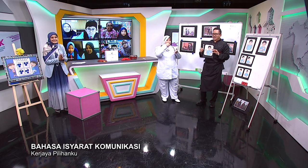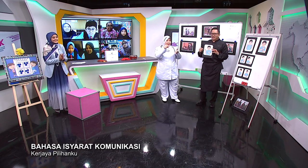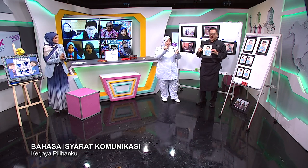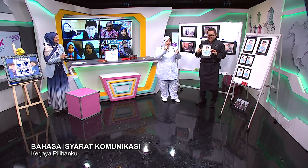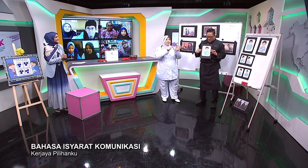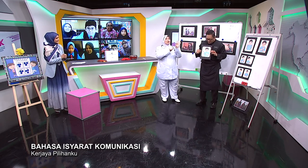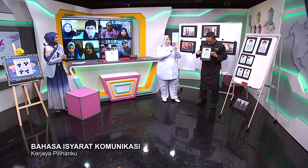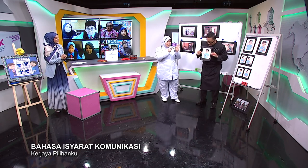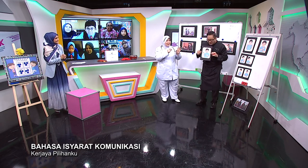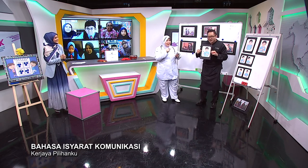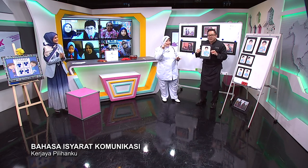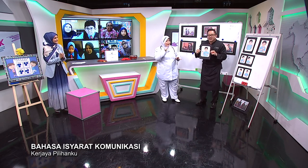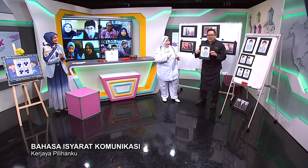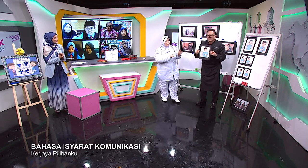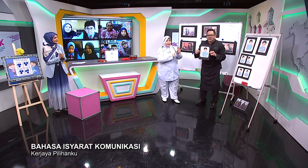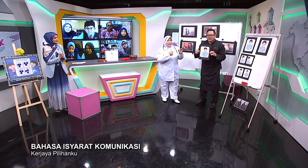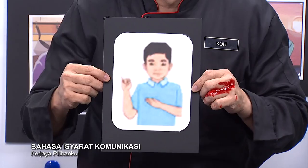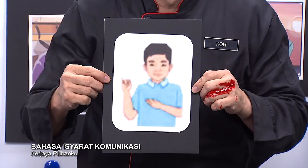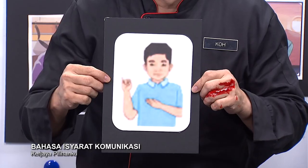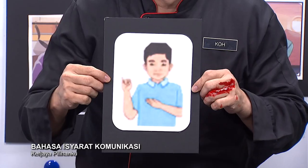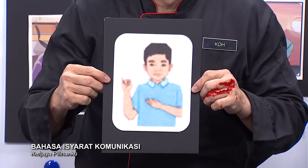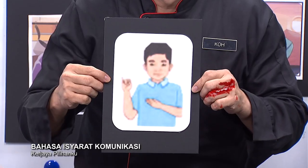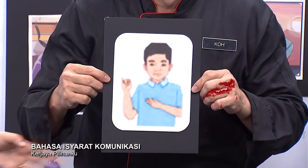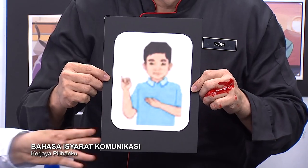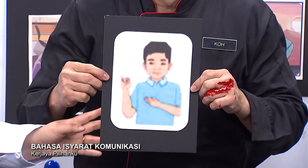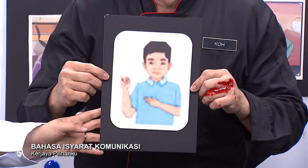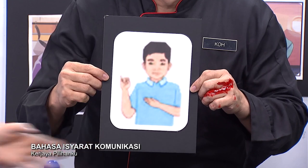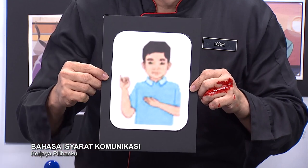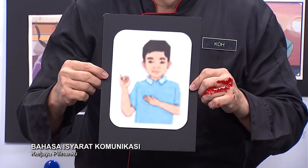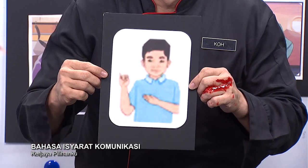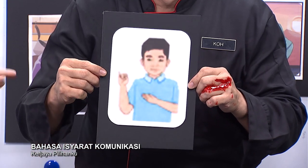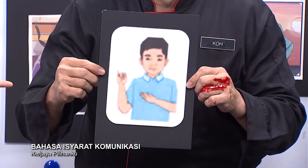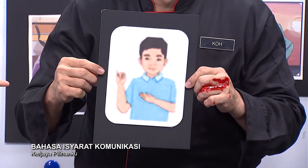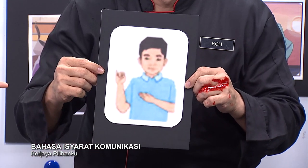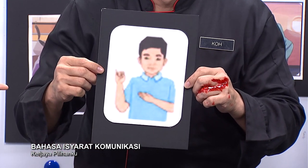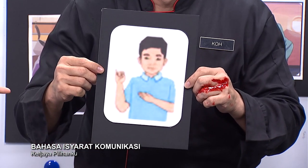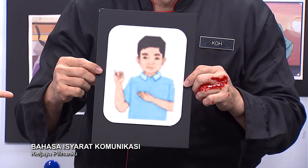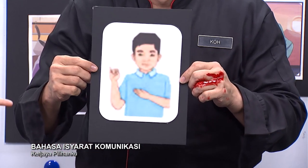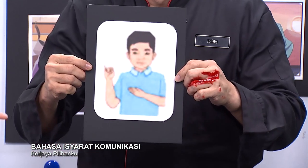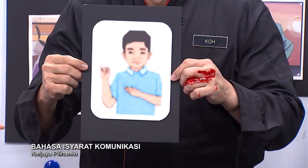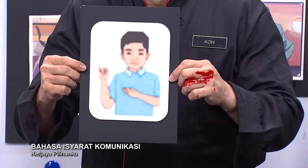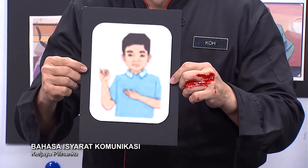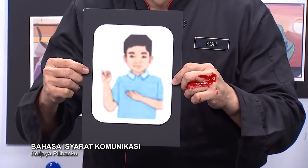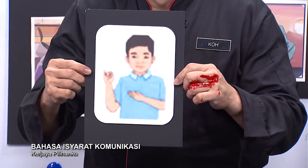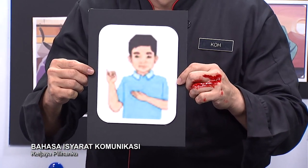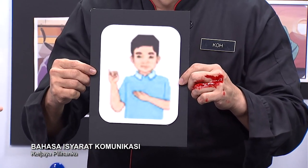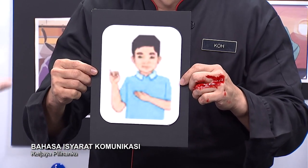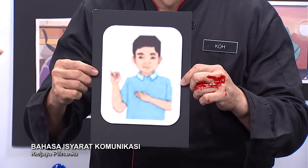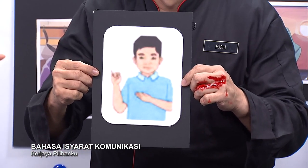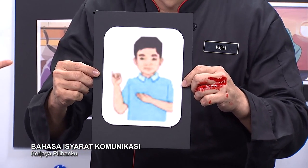Pen marker, tulis ya. Yeah. Okey, mula sekarang. Nah, ni. Apa? Ha.